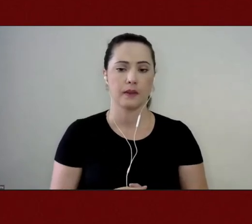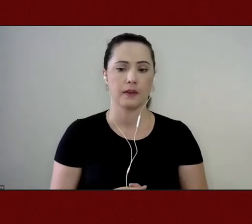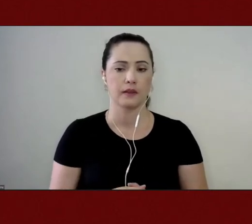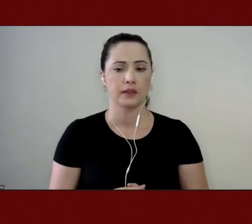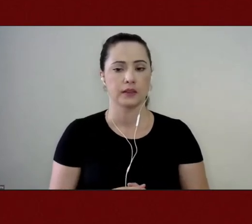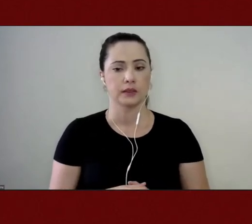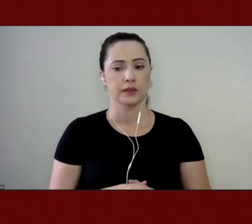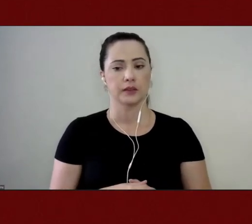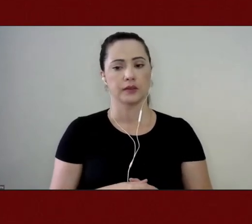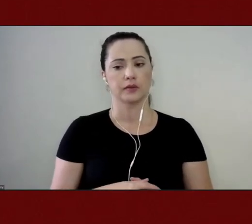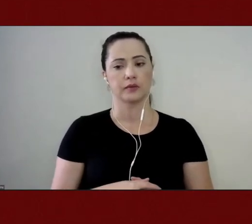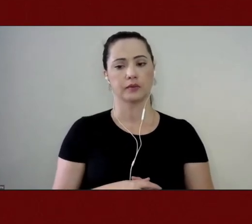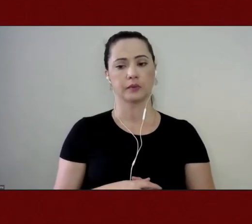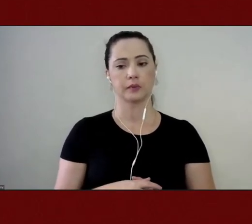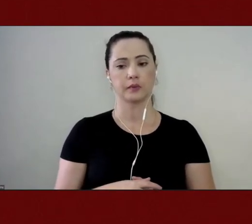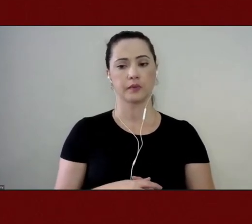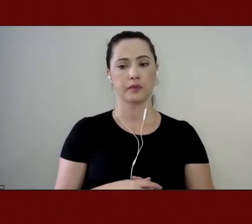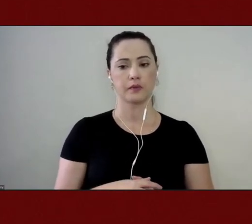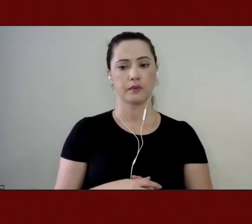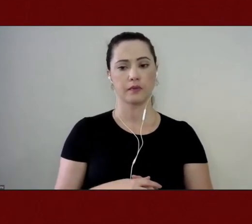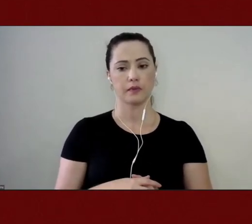Enfim, tem estudos com